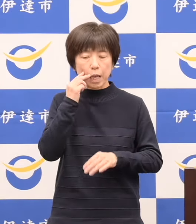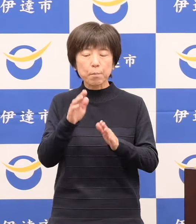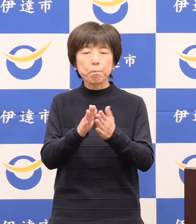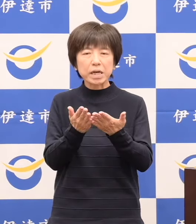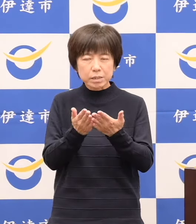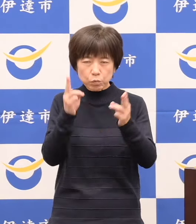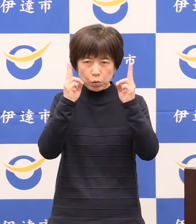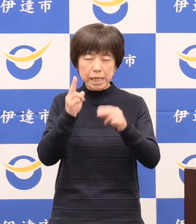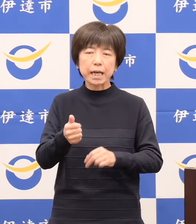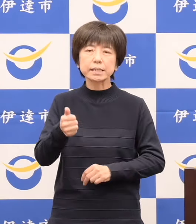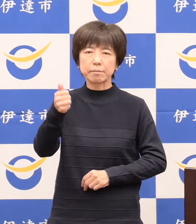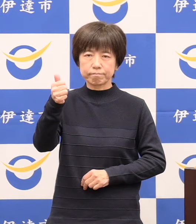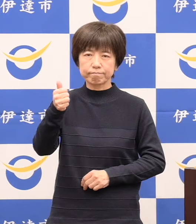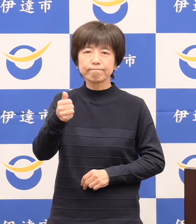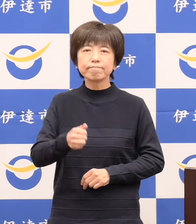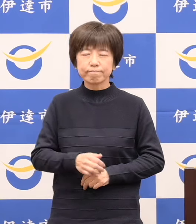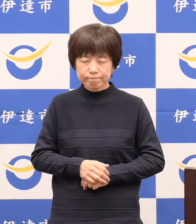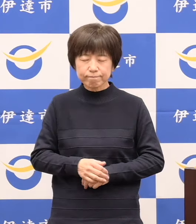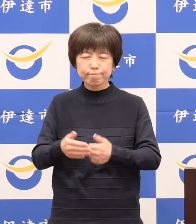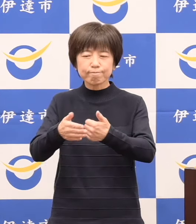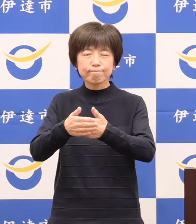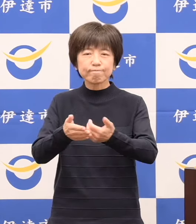して心から御礼を申し上げますとともに、